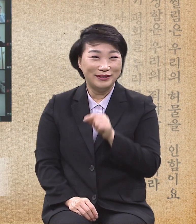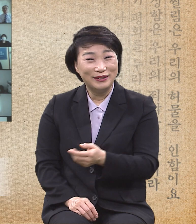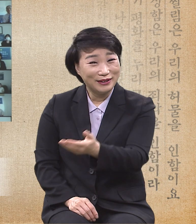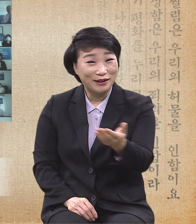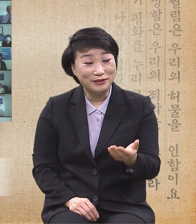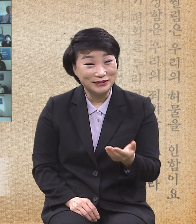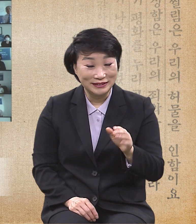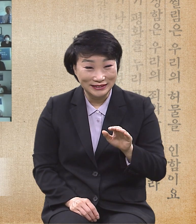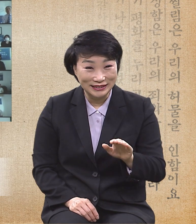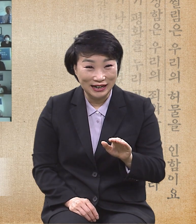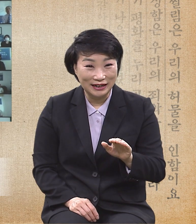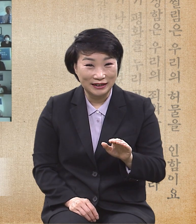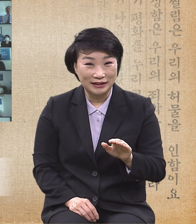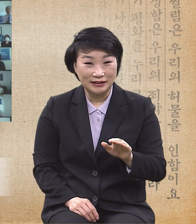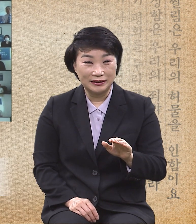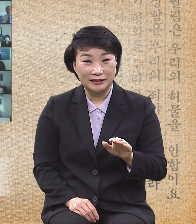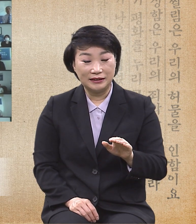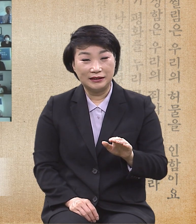여러분